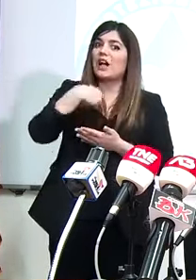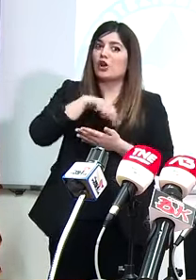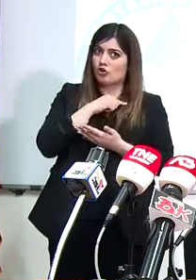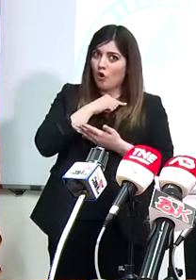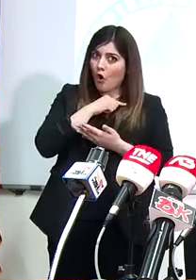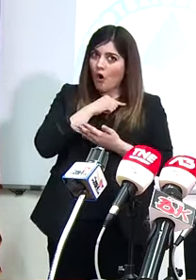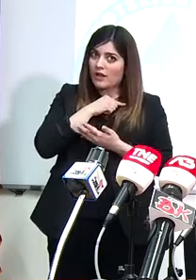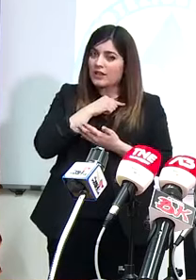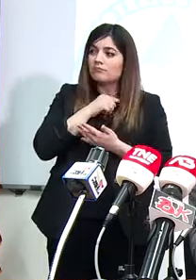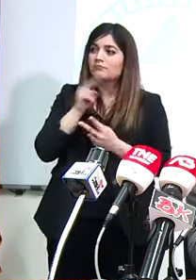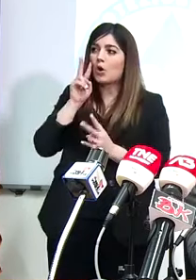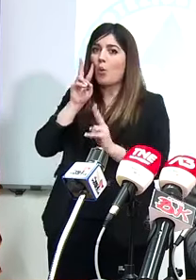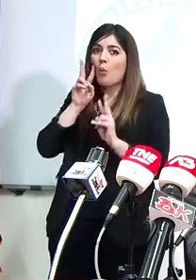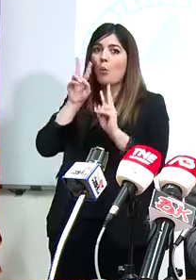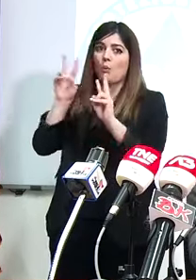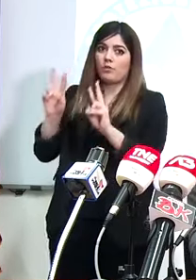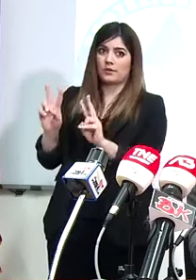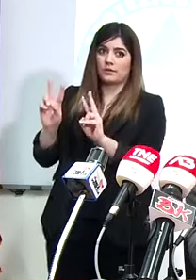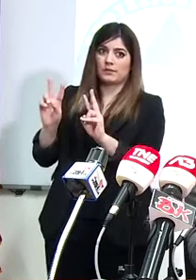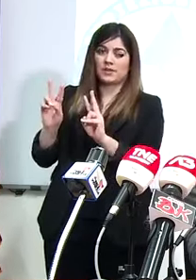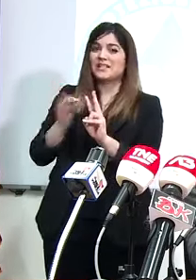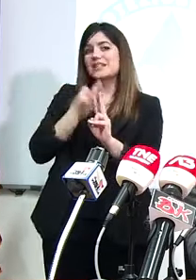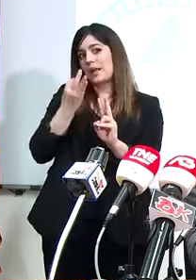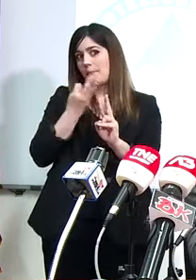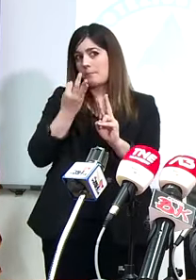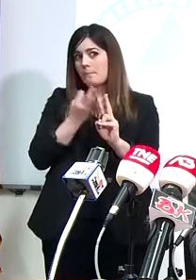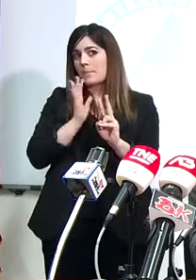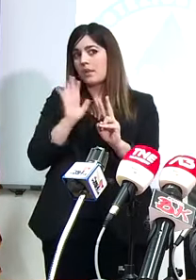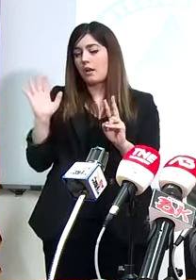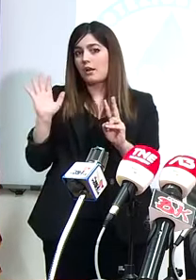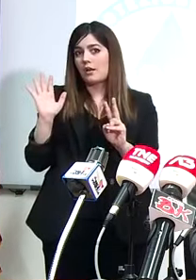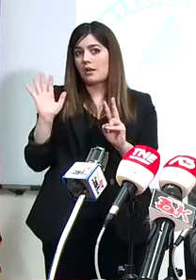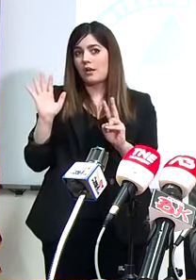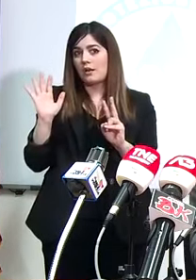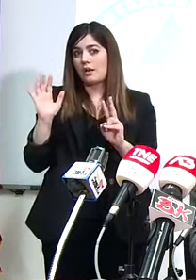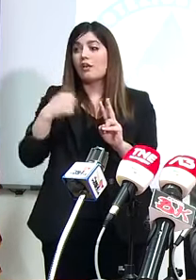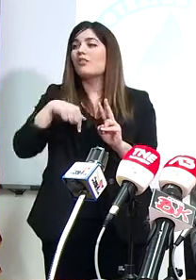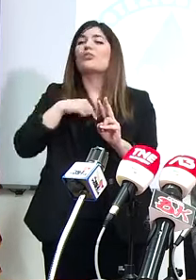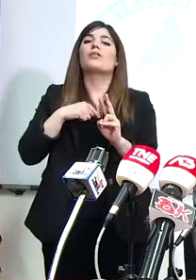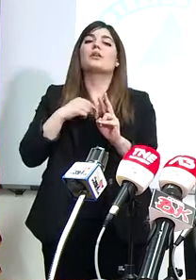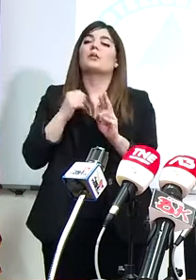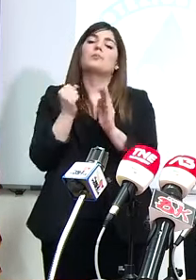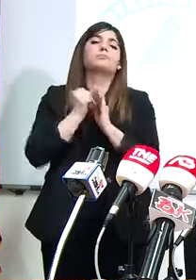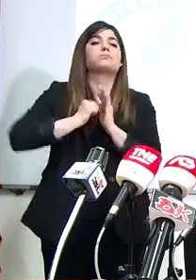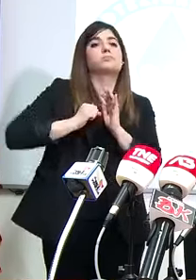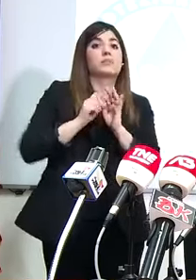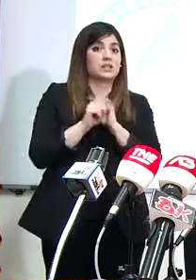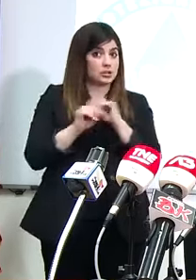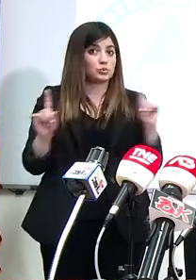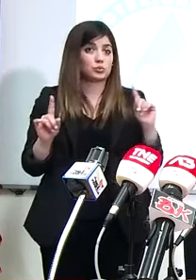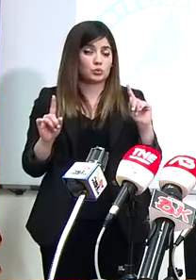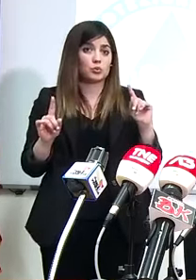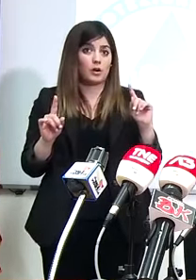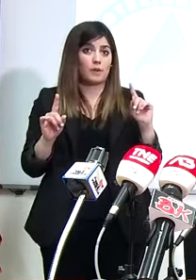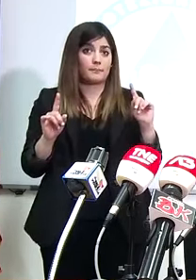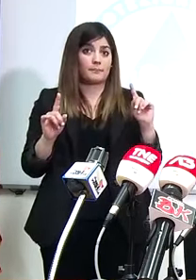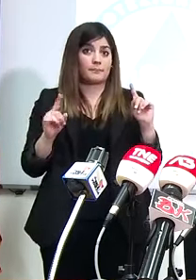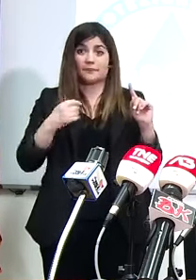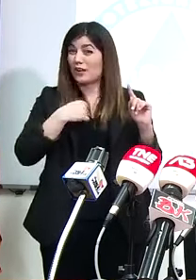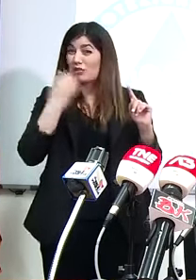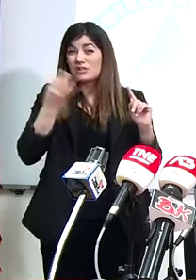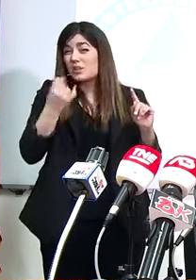vi ricordo lo ricordo soprattutto quelli collegati che magari si collegano solo oggi pensano di aver scoperto l'acqua calda ve l'ho detto fin dal primo giorno